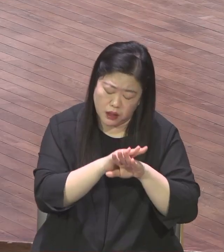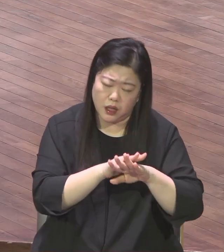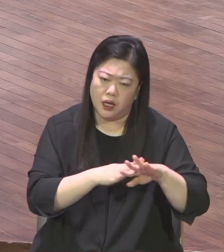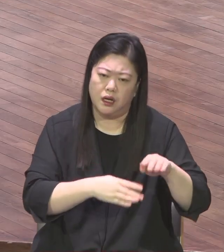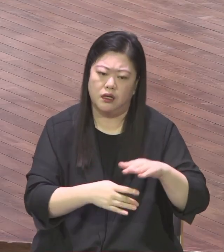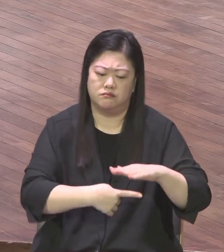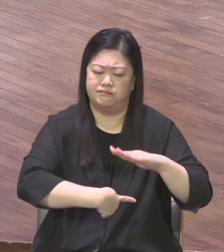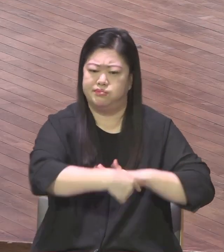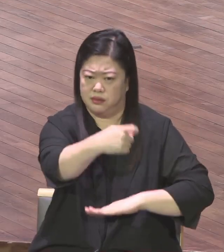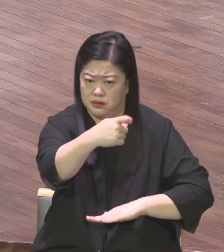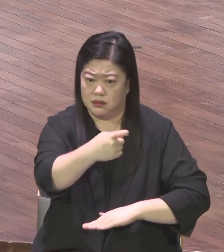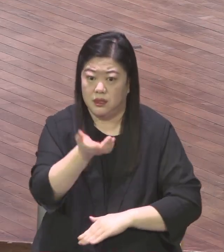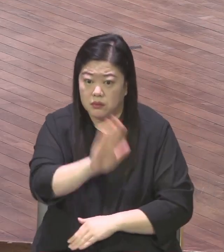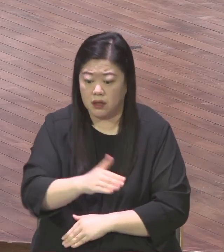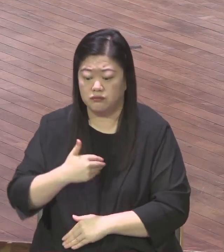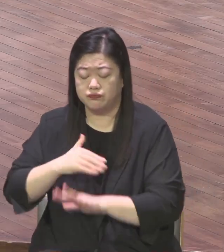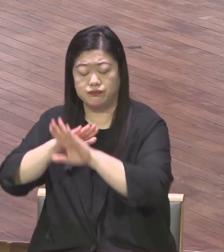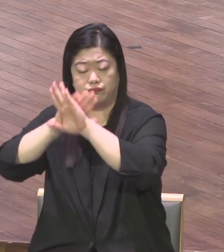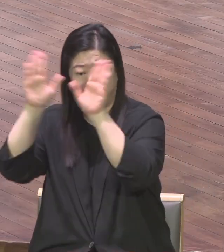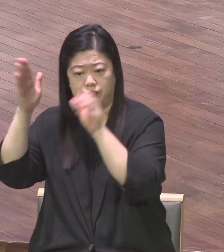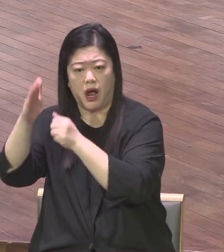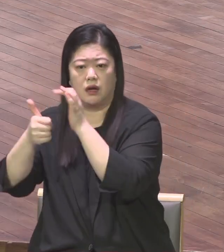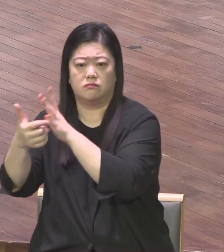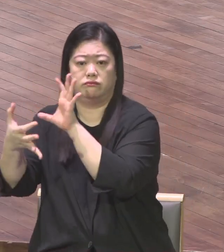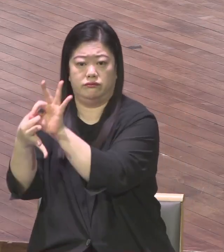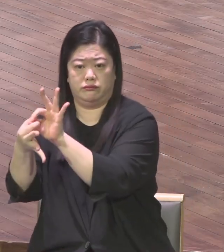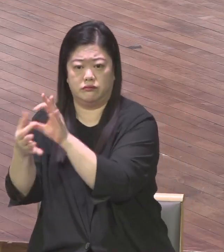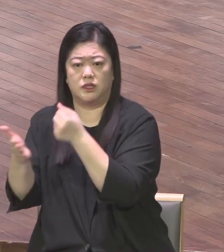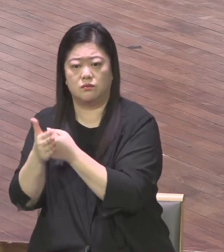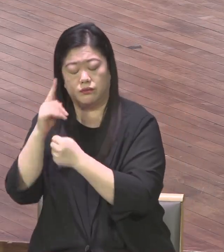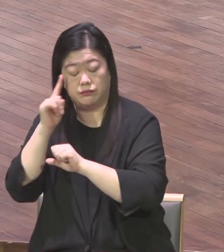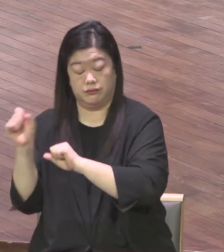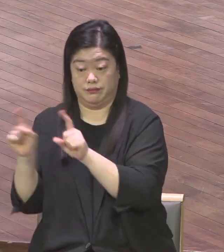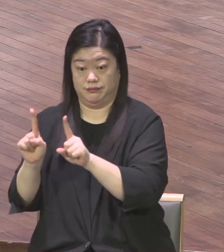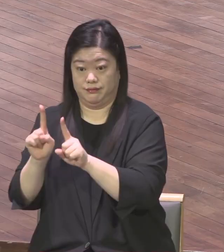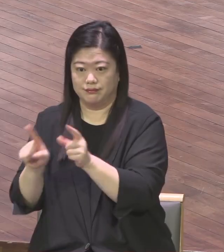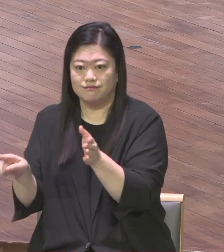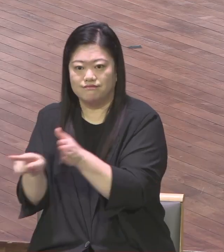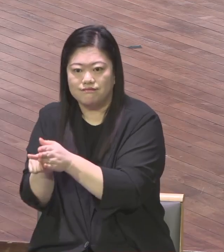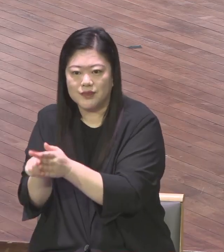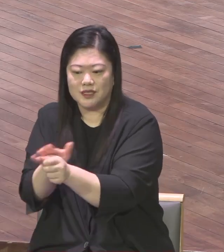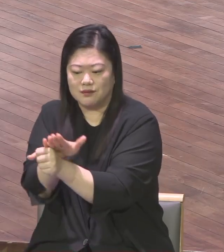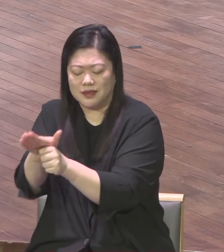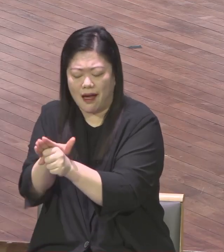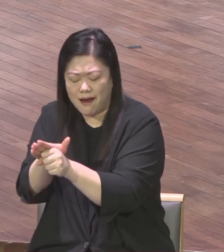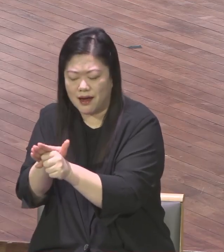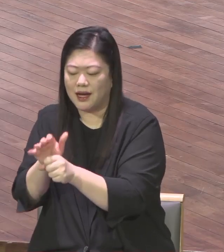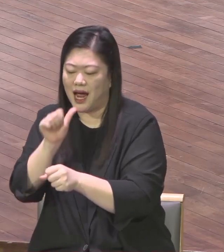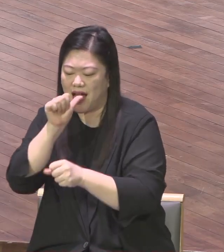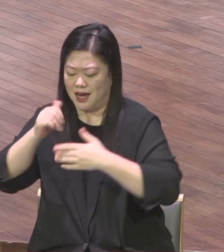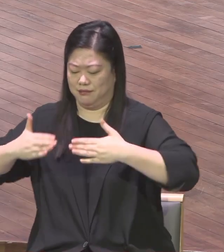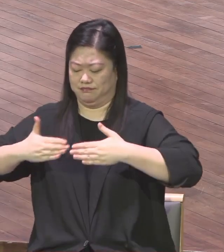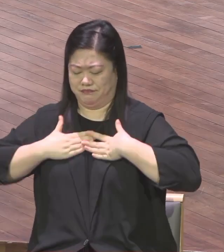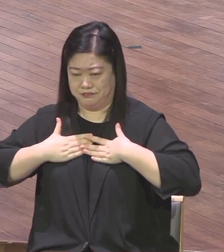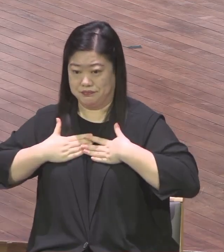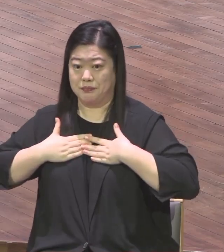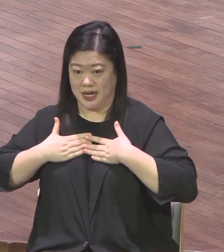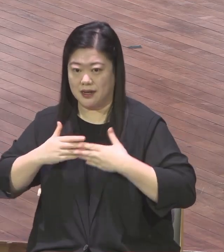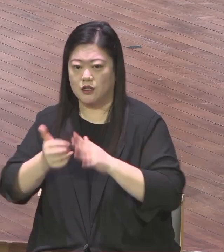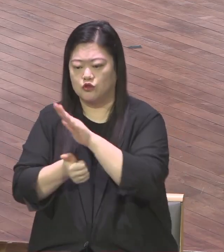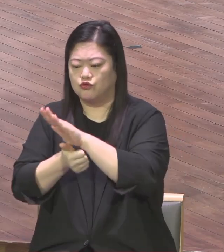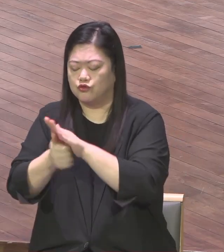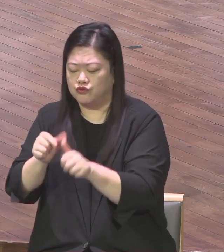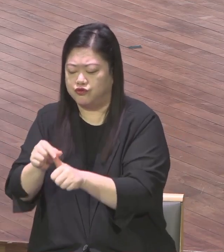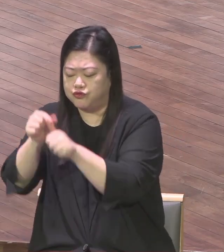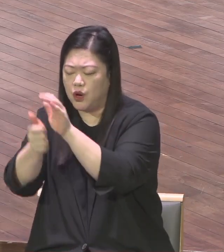밤에 취하되 우리는 낮에 속하였으니 정신을 차리고 믿음과 사랑의 호심경을 붙이고 구원의